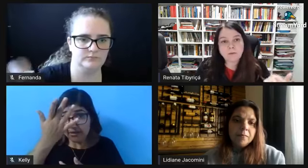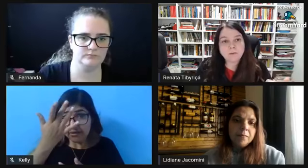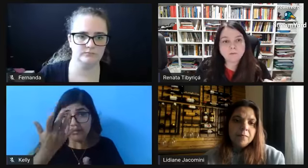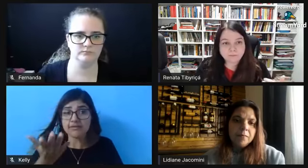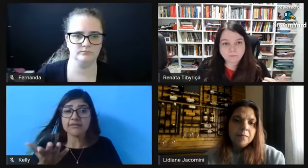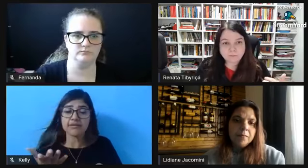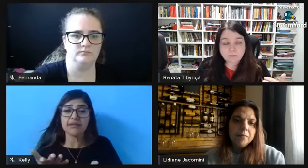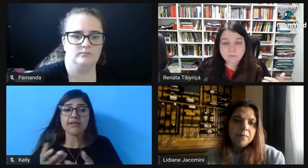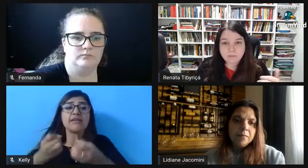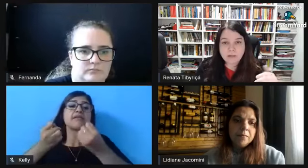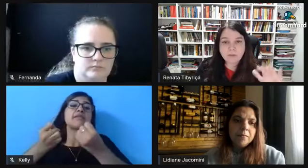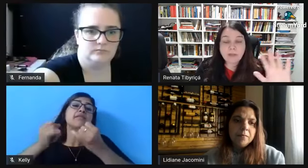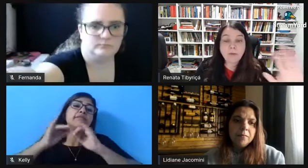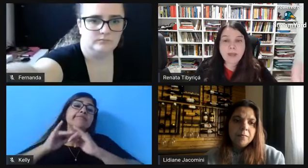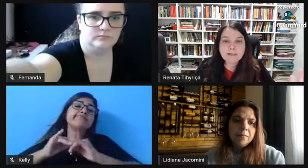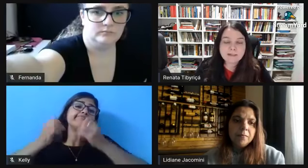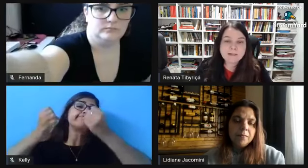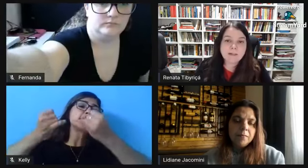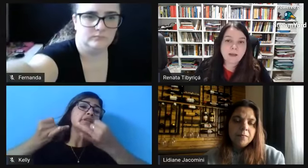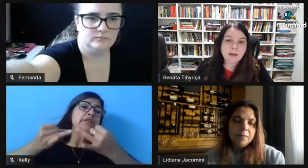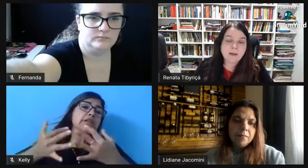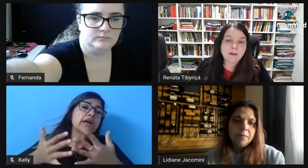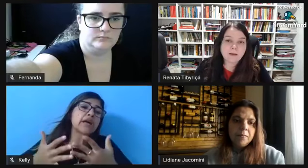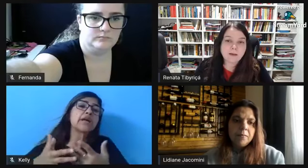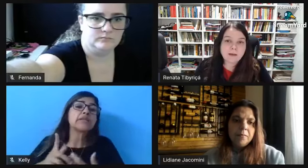eu tenho